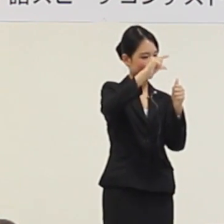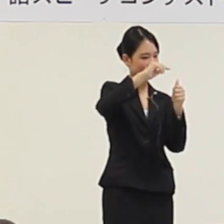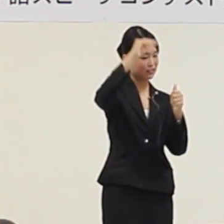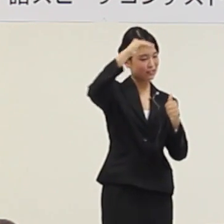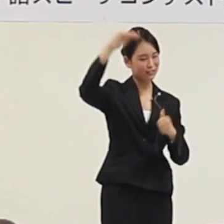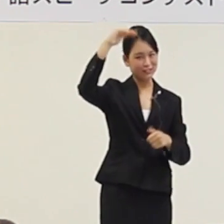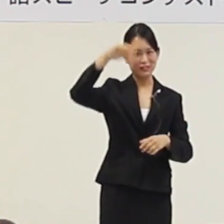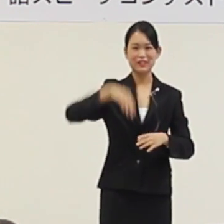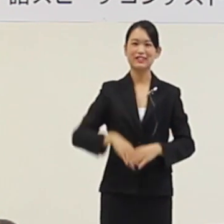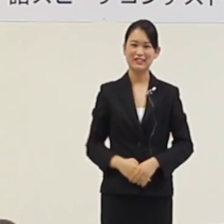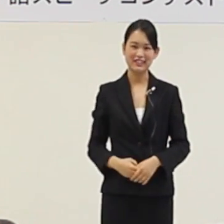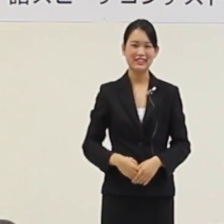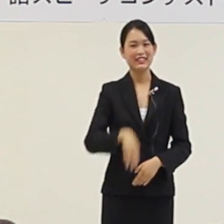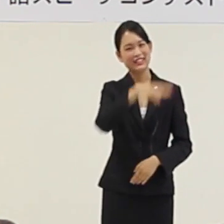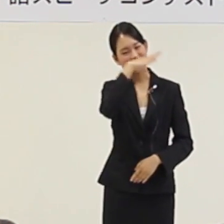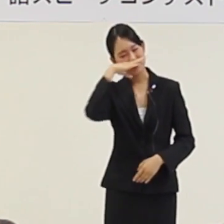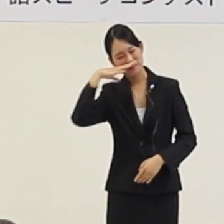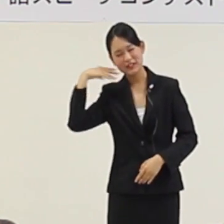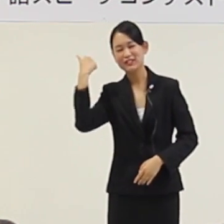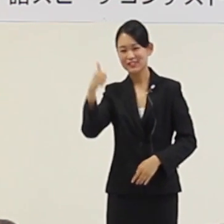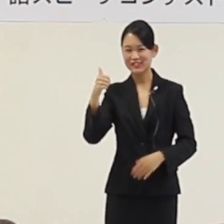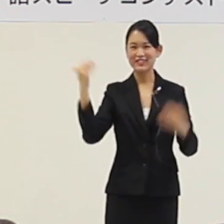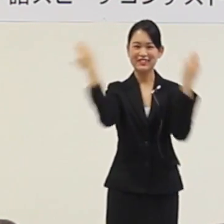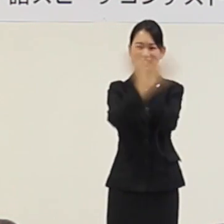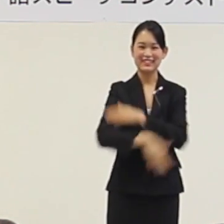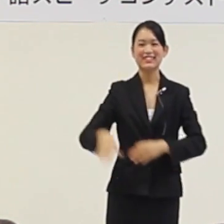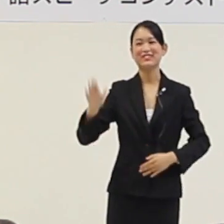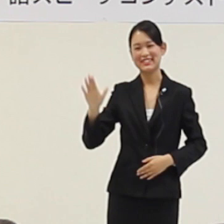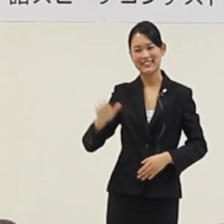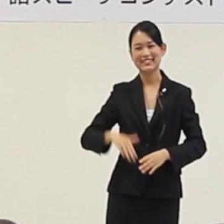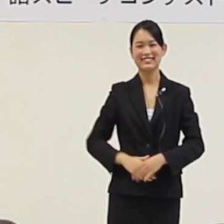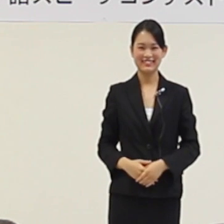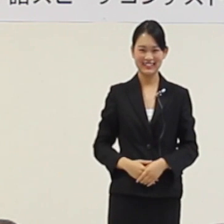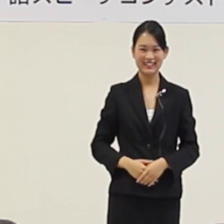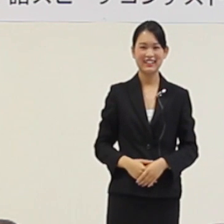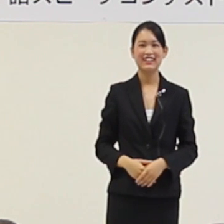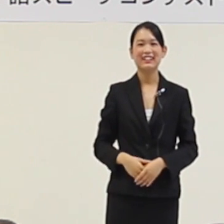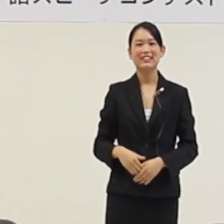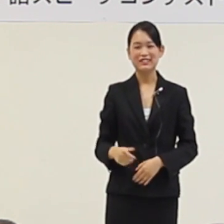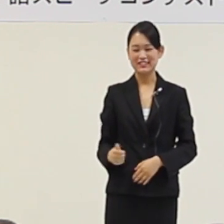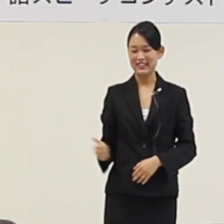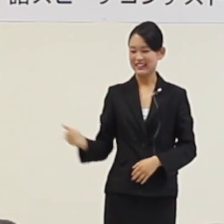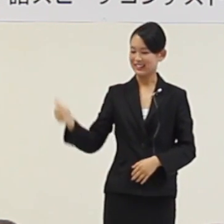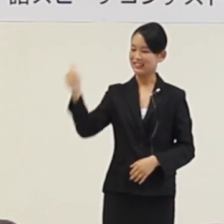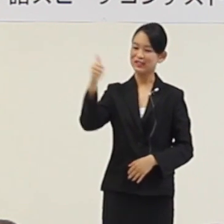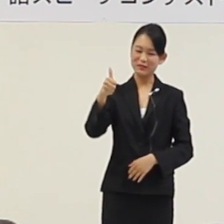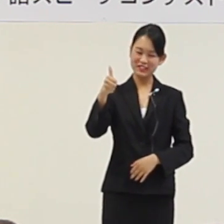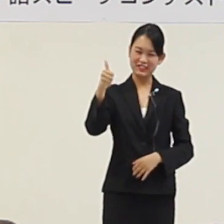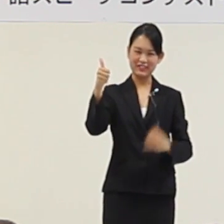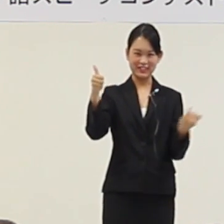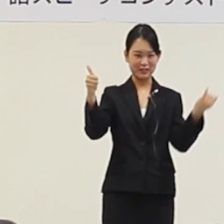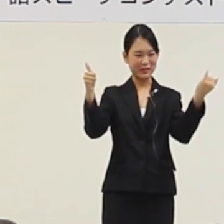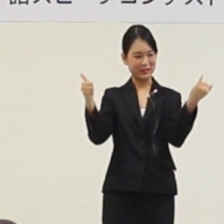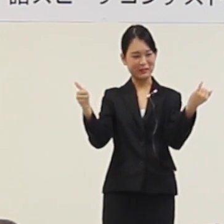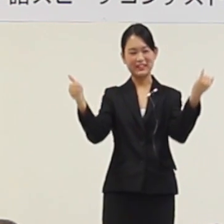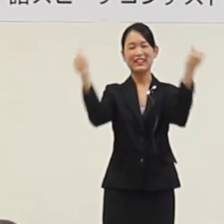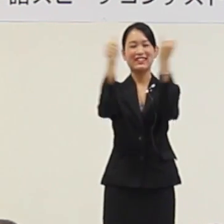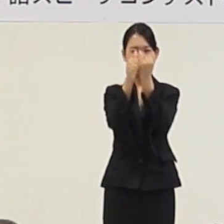んぐんぐんぐんと大きくなり、立派な男の人になりました。そして、一寸法師とお姫様は結婚